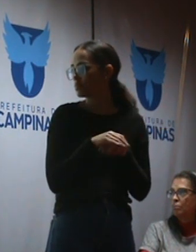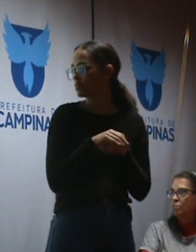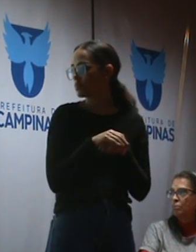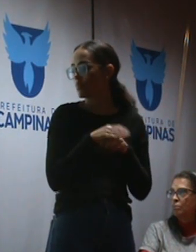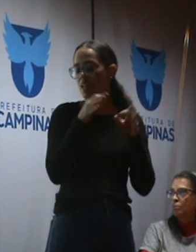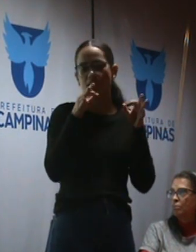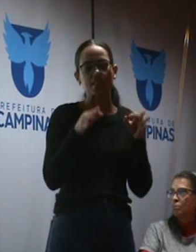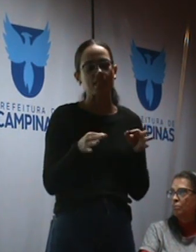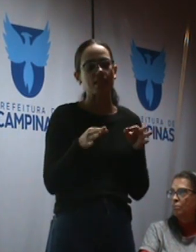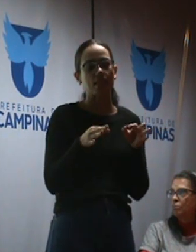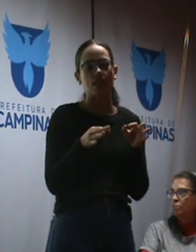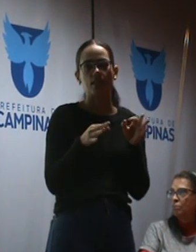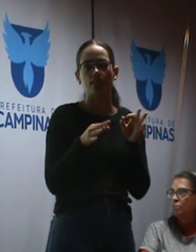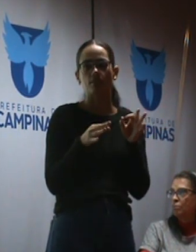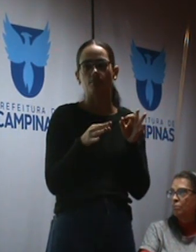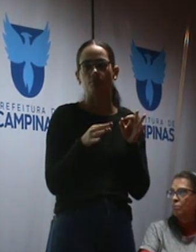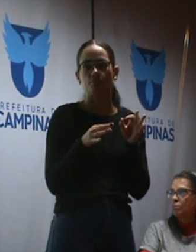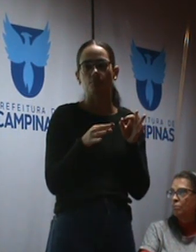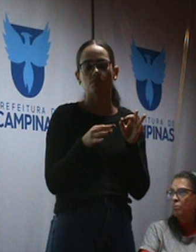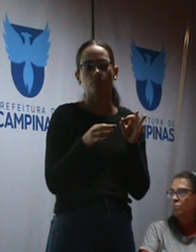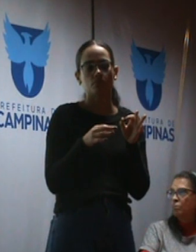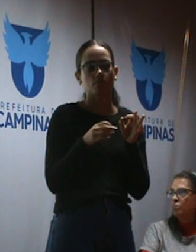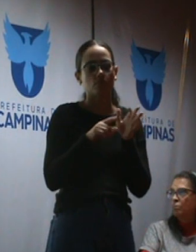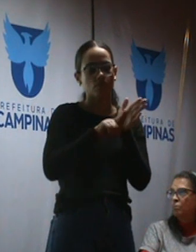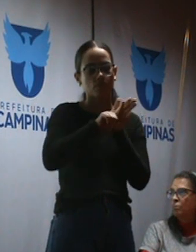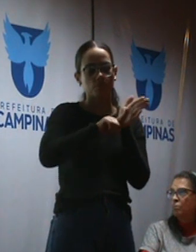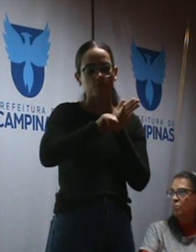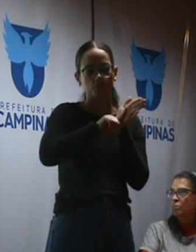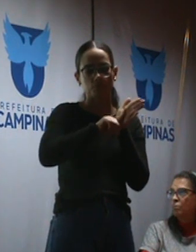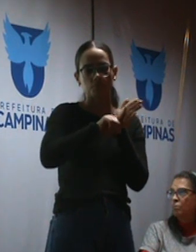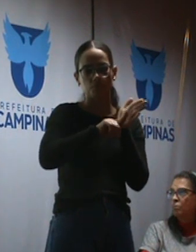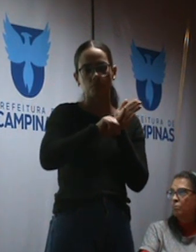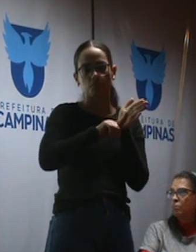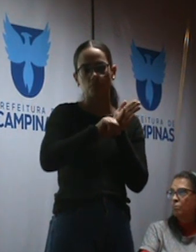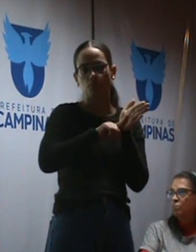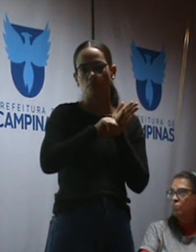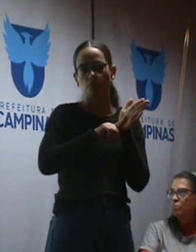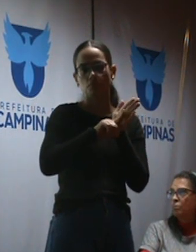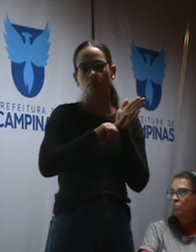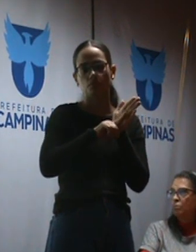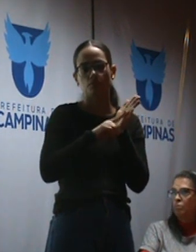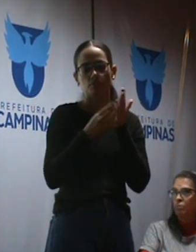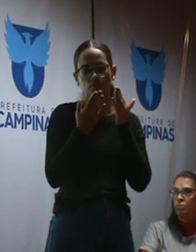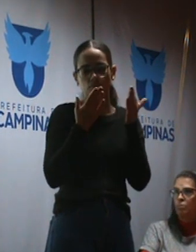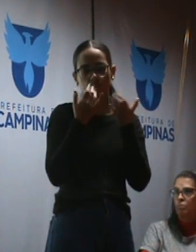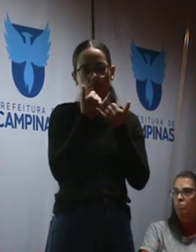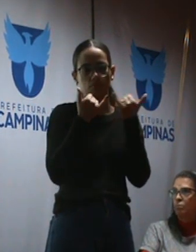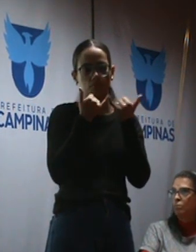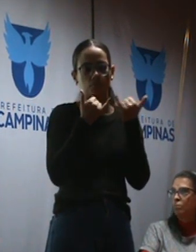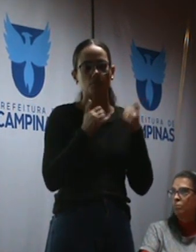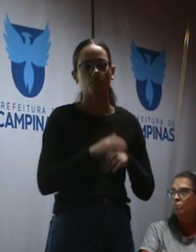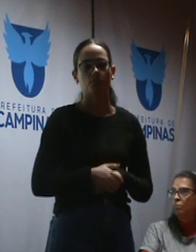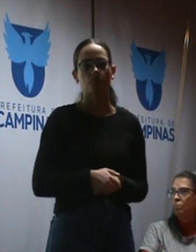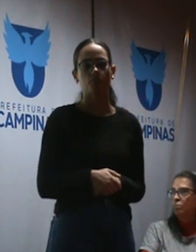mais pequenininho, e aqui os casos suspeitos. Ela vai tendendo a se igualar com o passar do tempo.